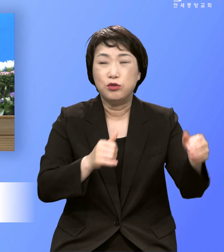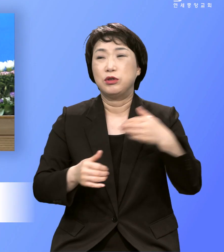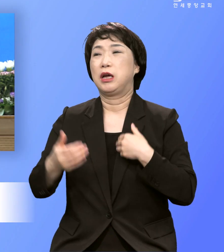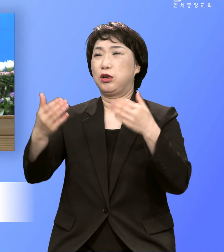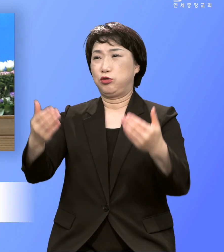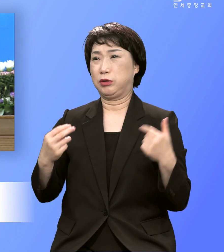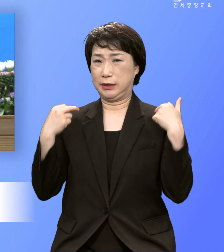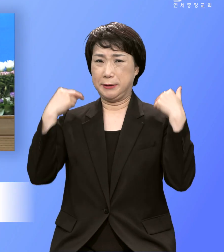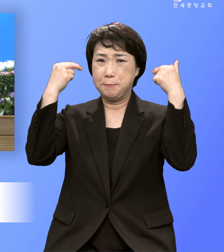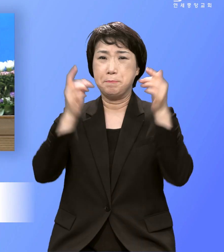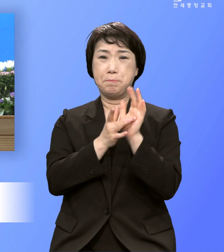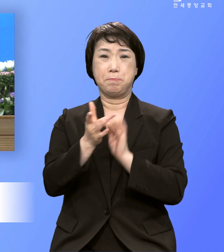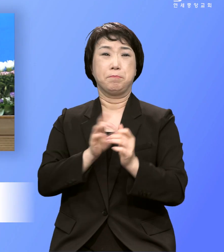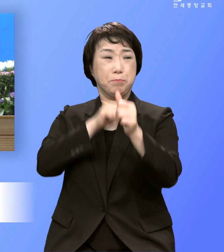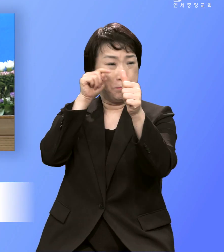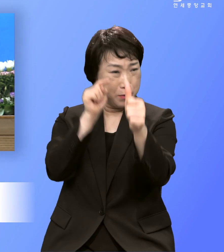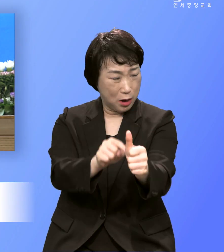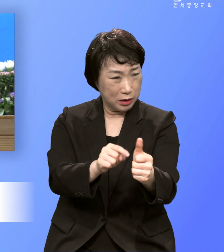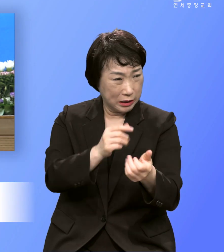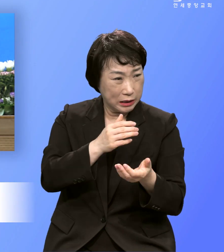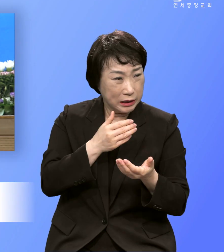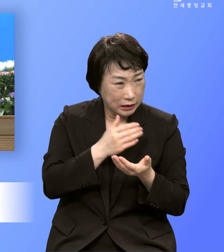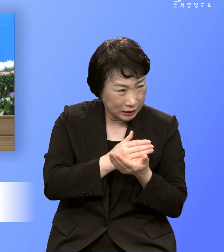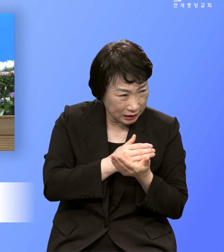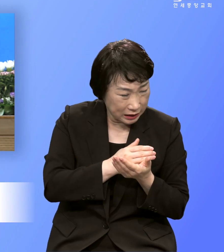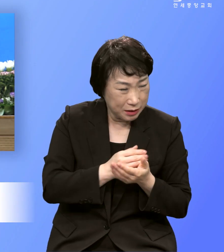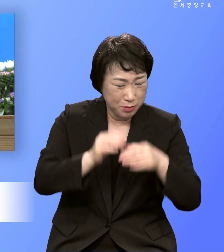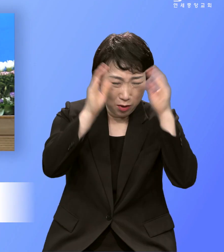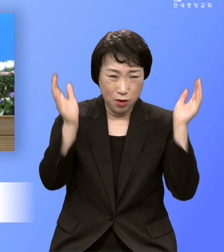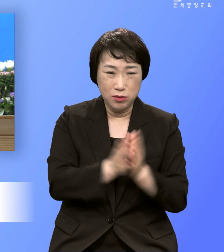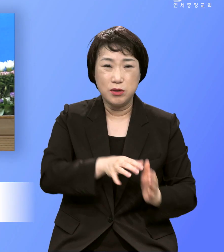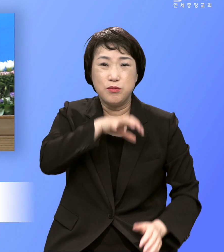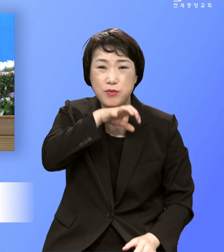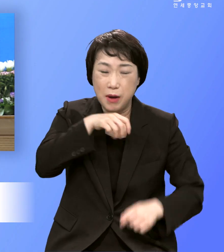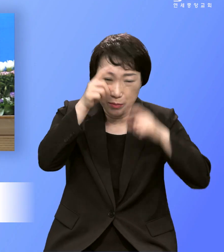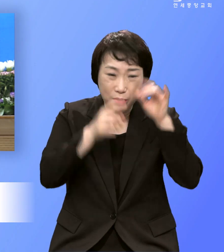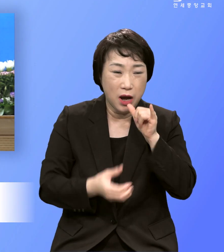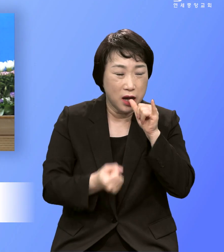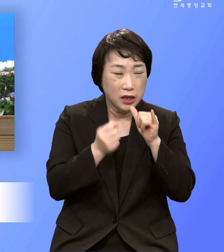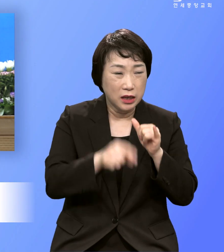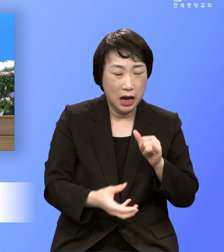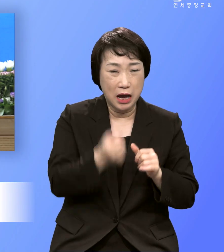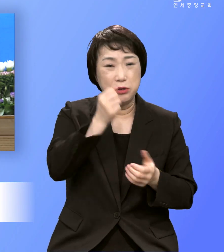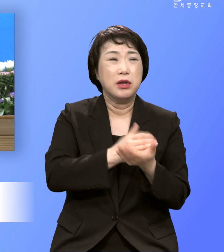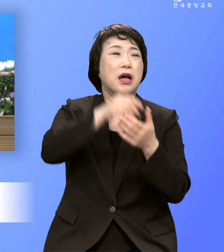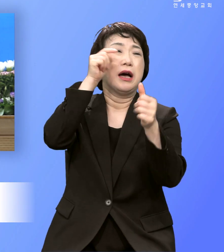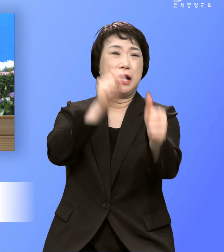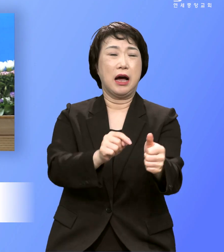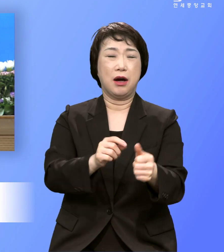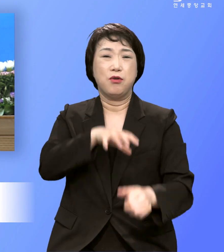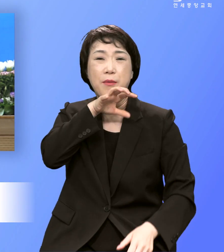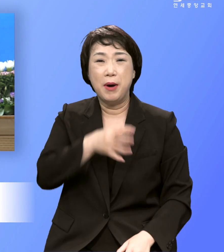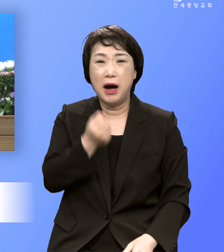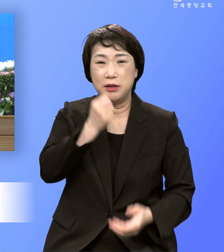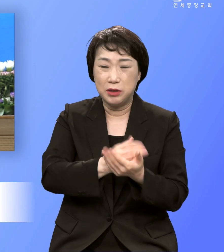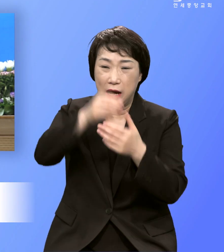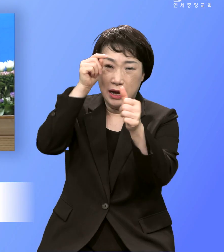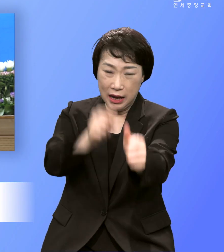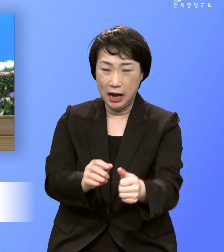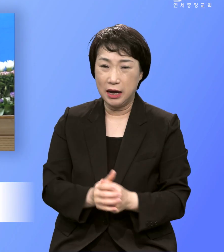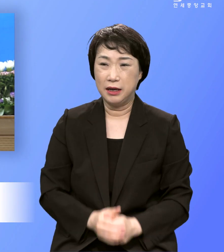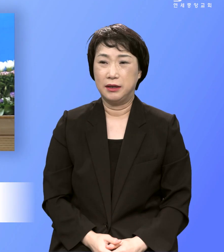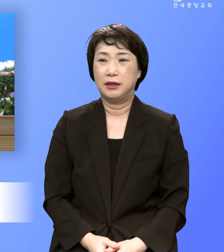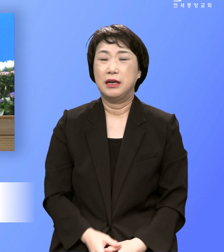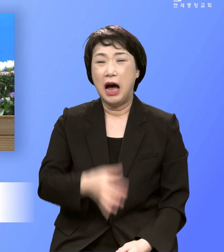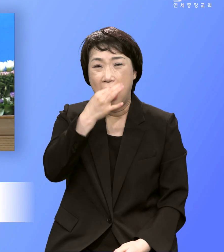우리에게 주신 나사렛 예수님의 이름으로 명하노니 이 모든 불만 불평 가지고 떠나갈지어다. 원망 가지고